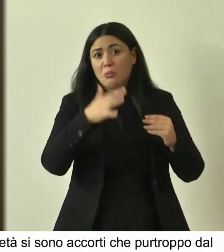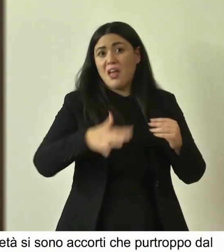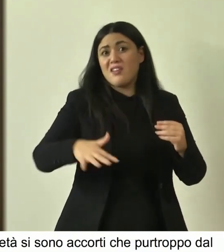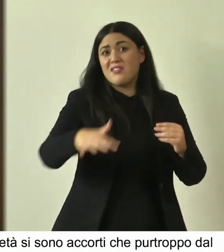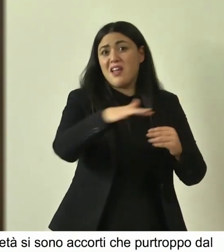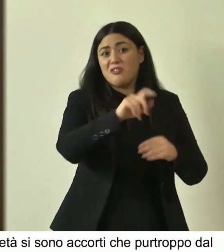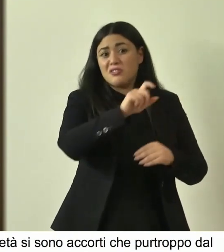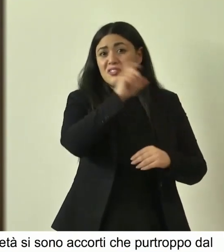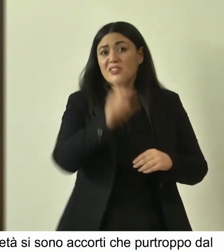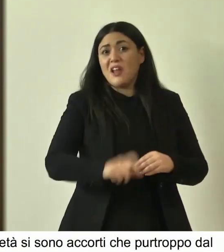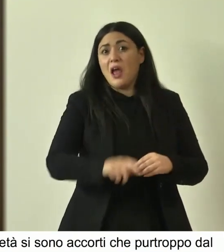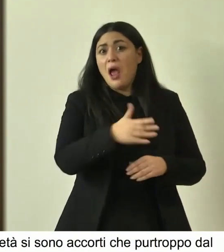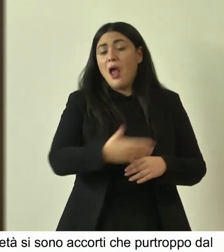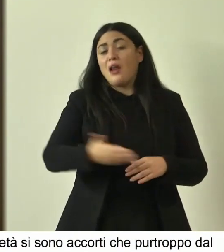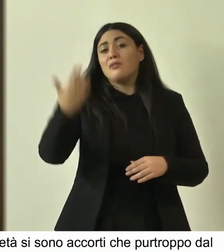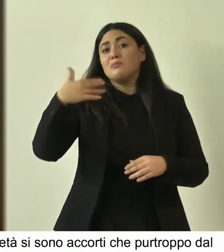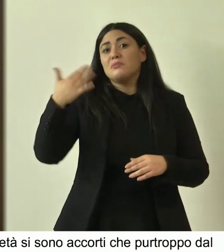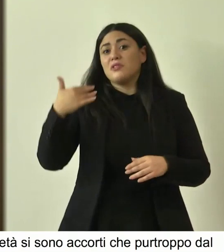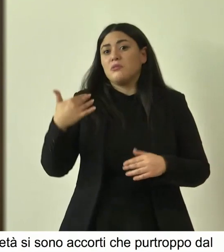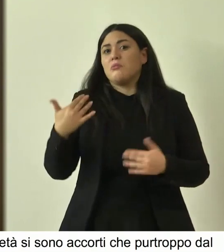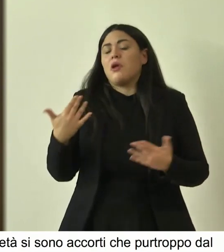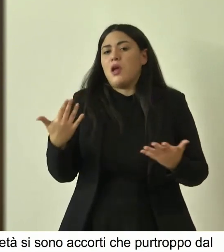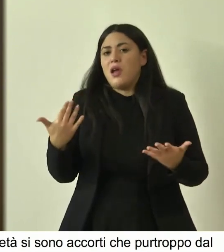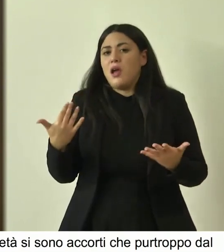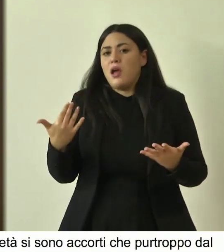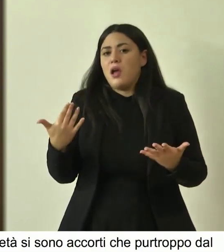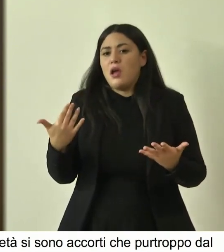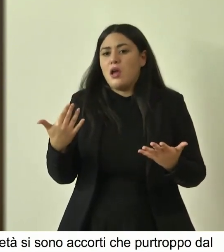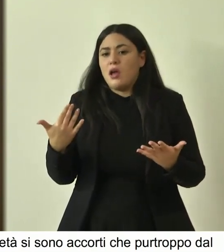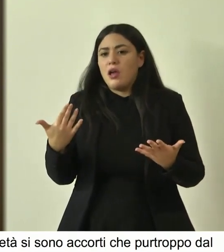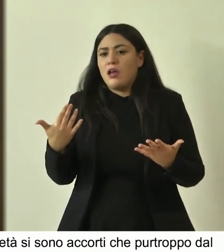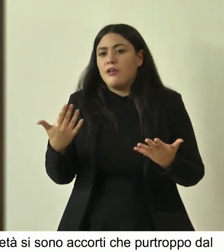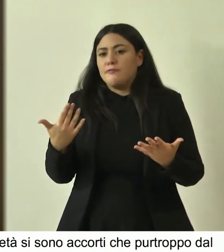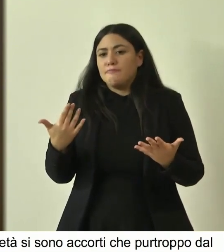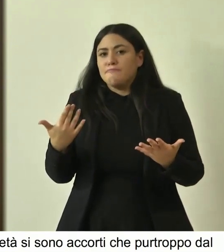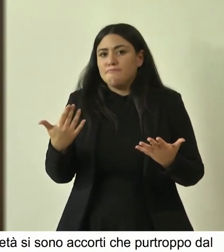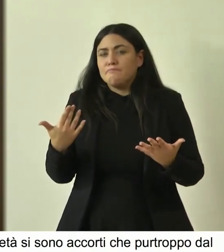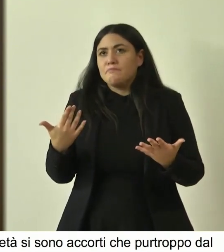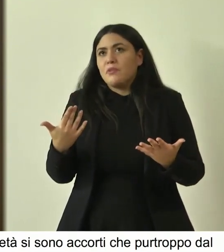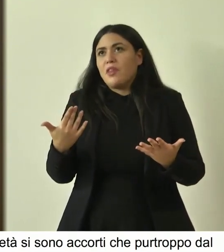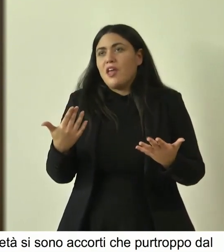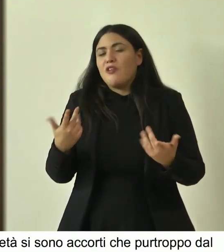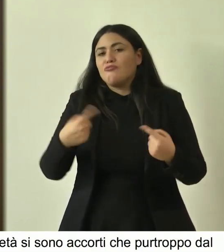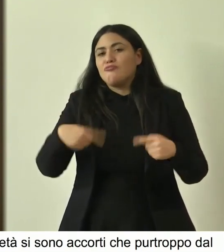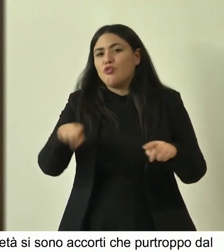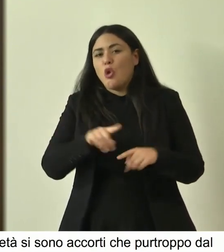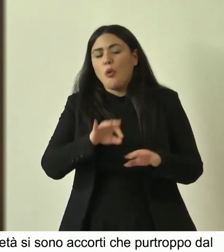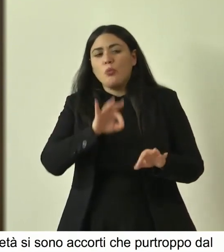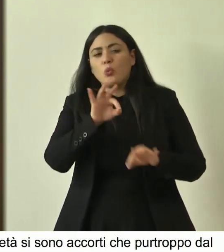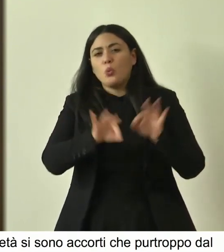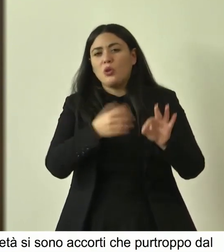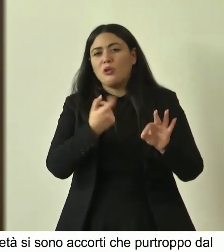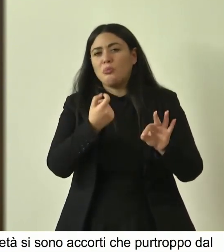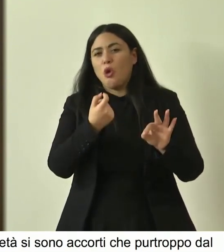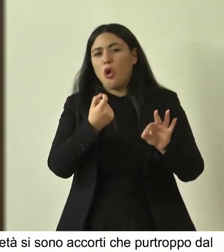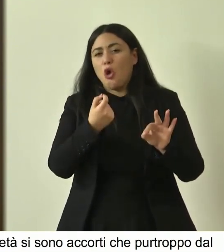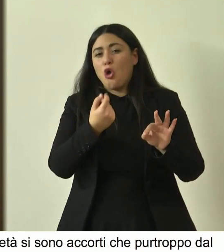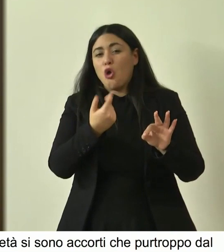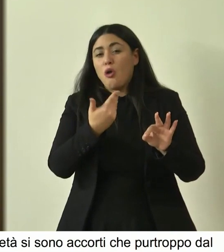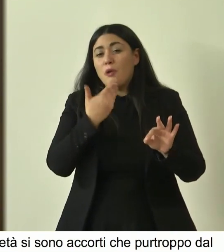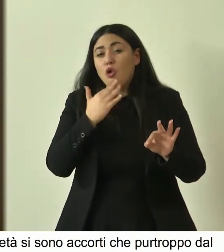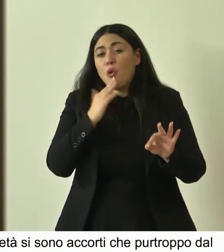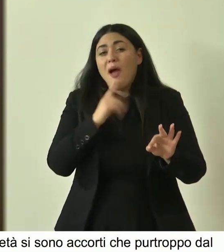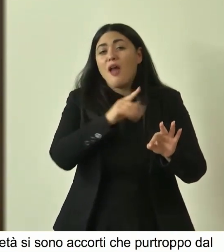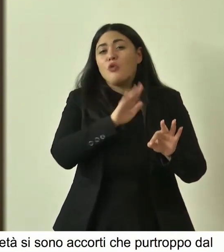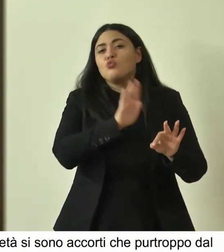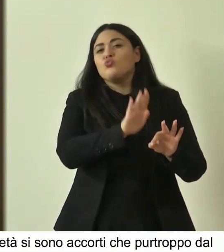per fortuna era così bello che avremmo bisogno ancora di 2 secoli per riuscire a colpirlo in modo